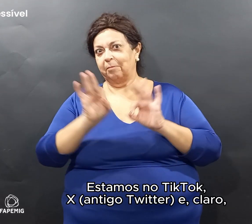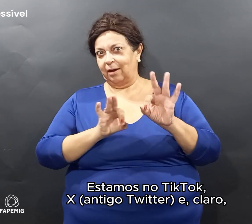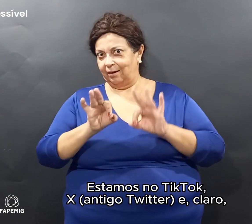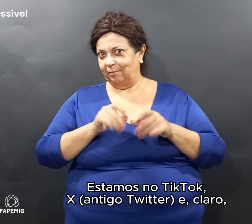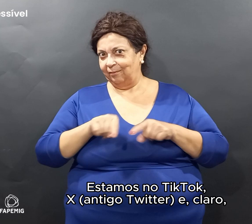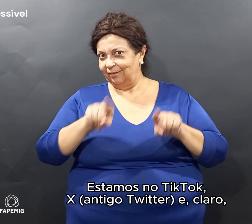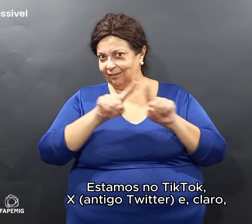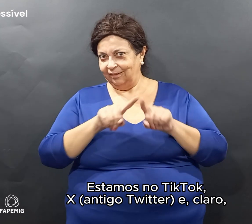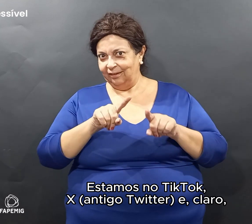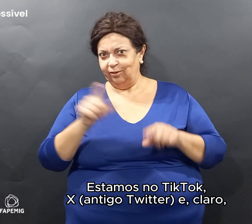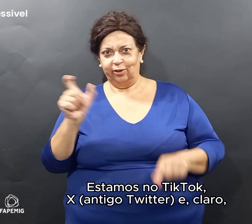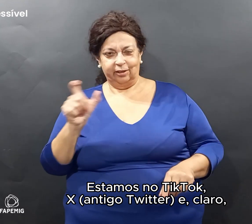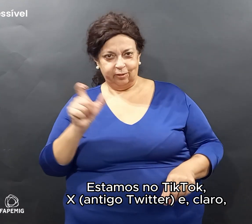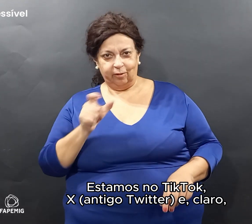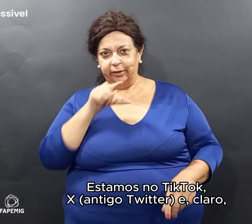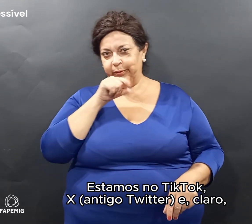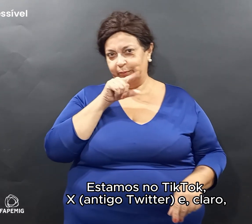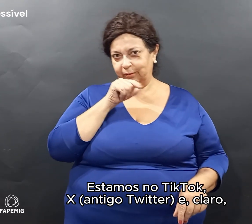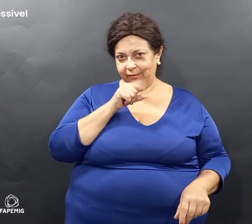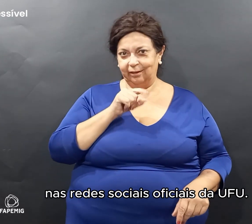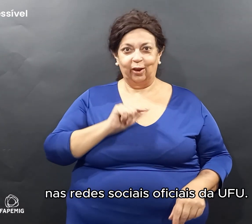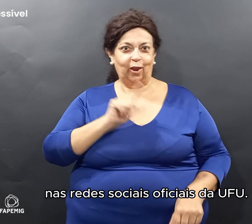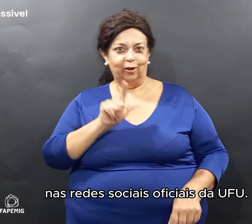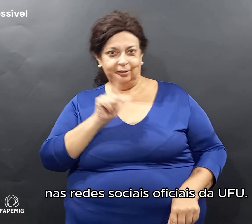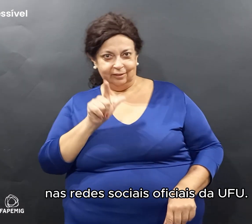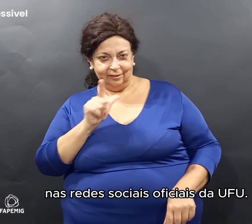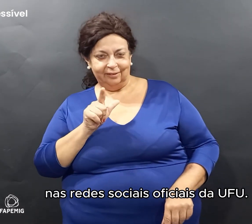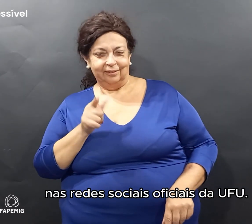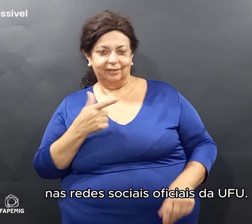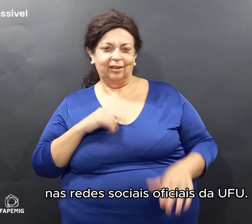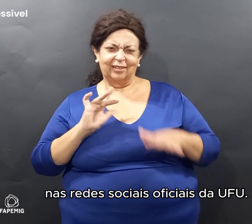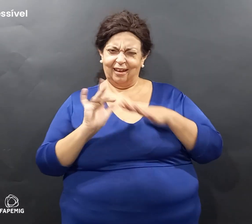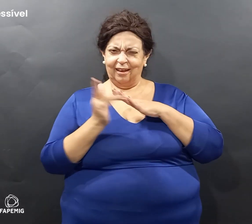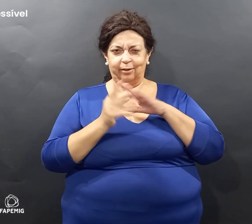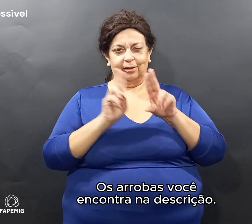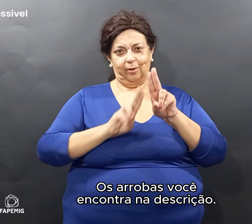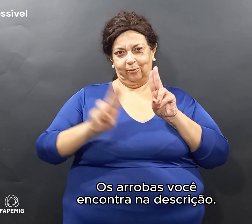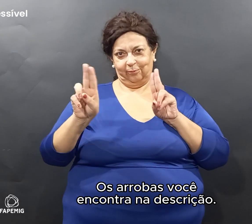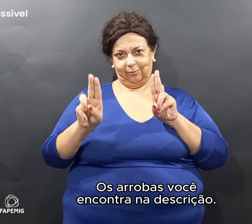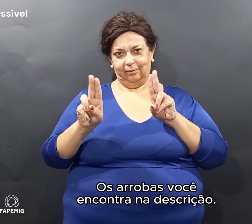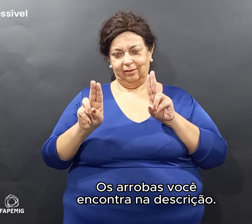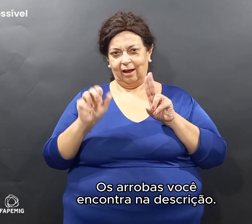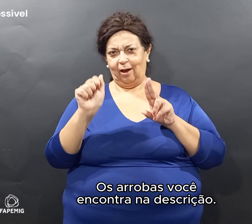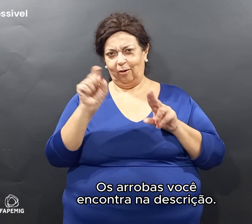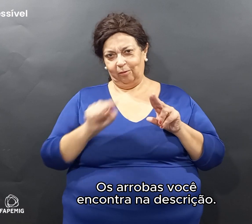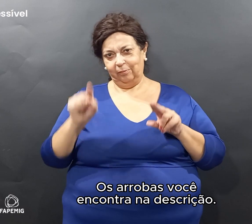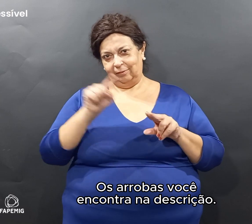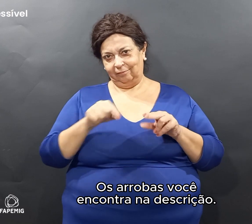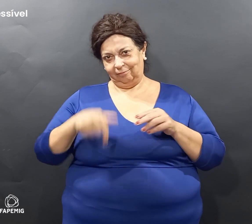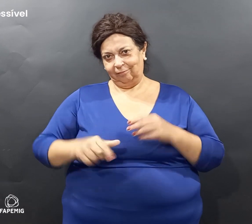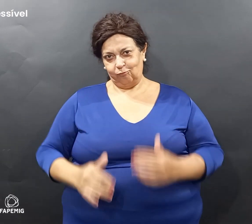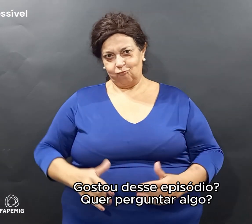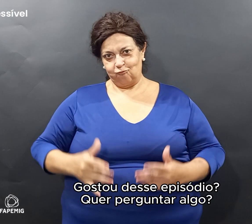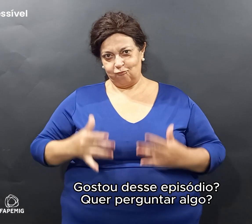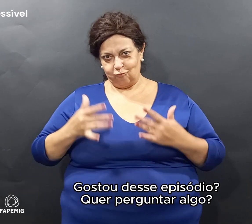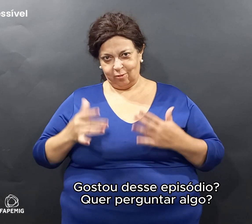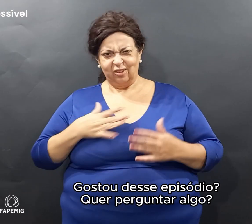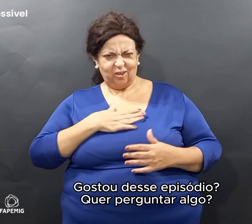Estamos no TikTok, Twitter e, claro, nas redes sociais oficiais da UFO. As arrobas você encontra na descrição. Gostou desse episódio?